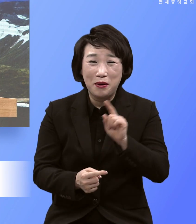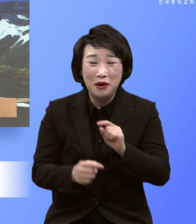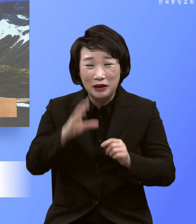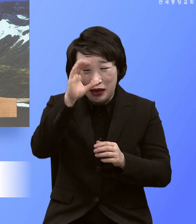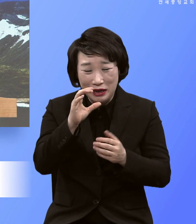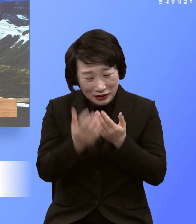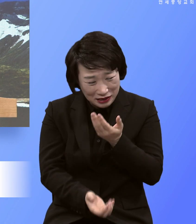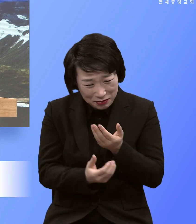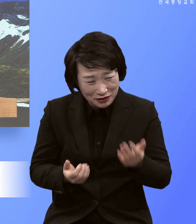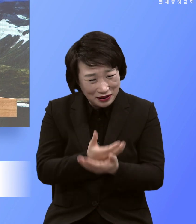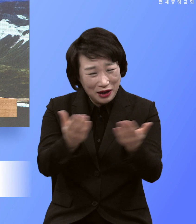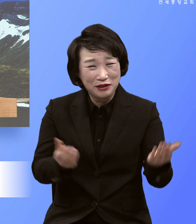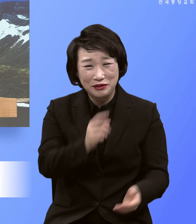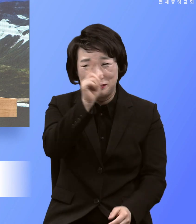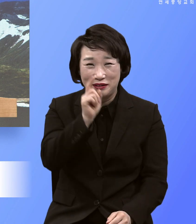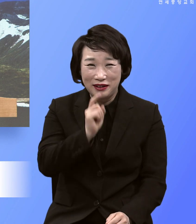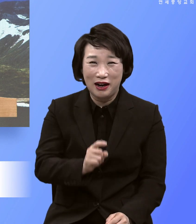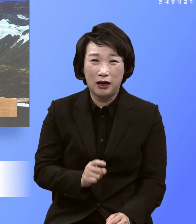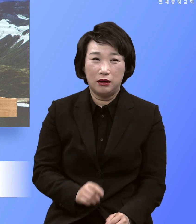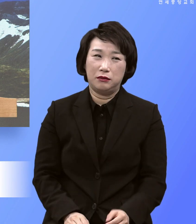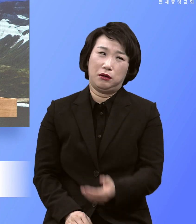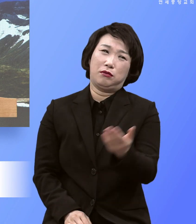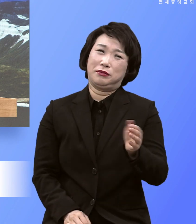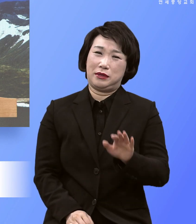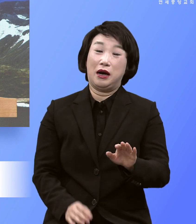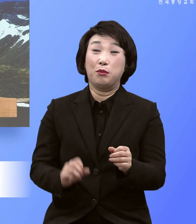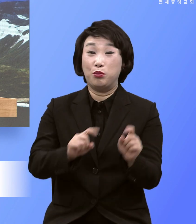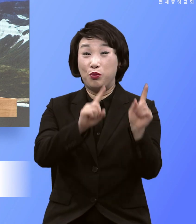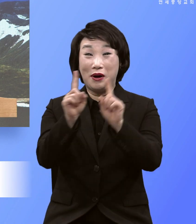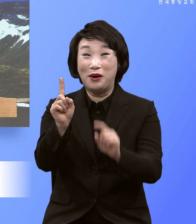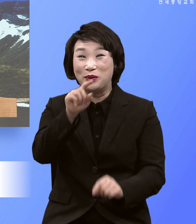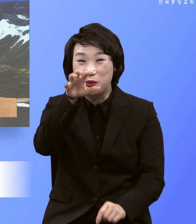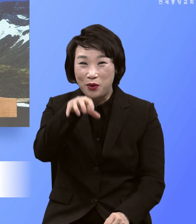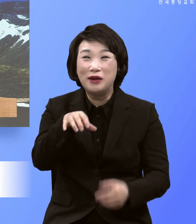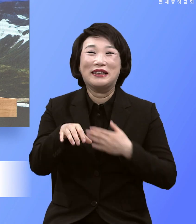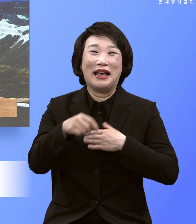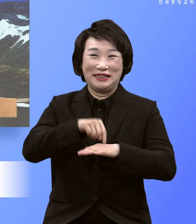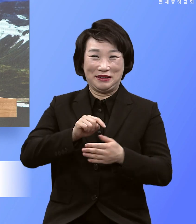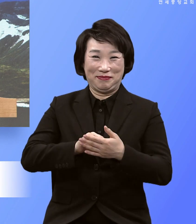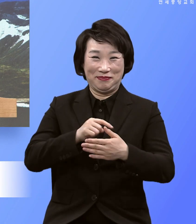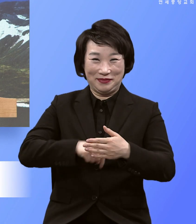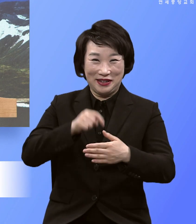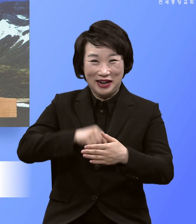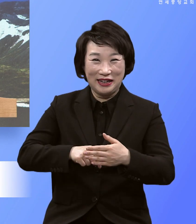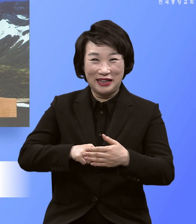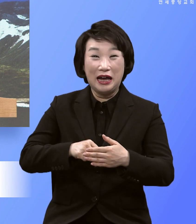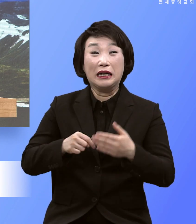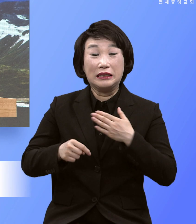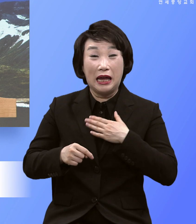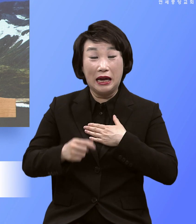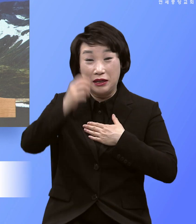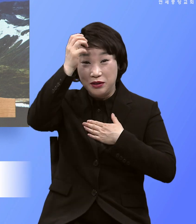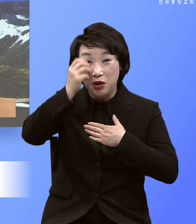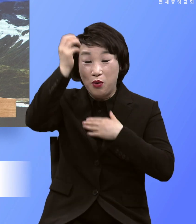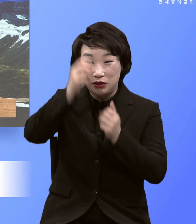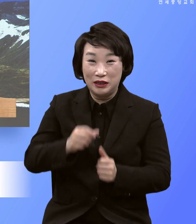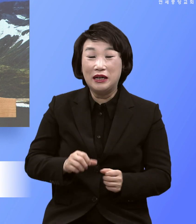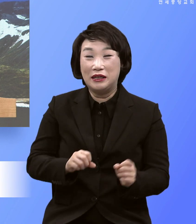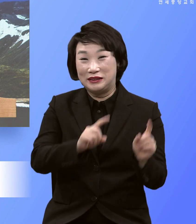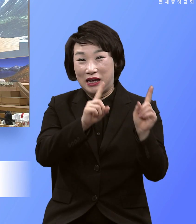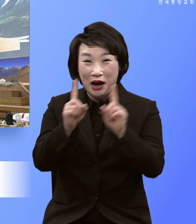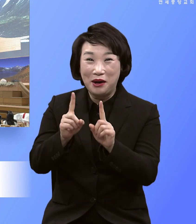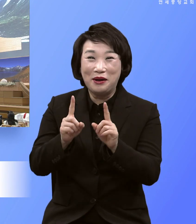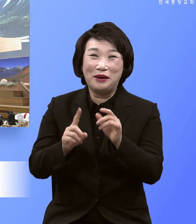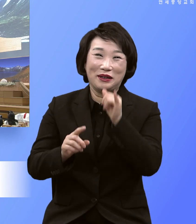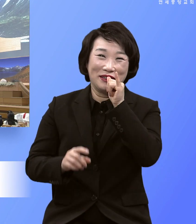삶아 죽었다. 부활은 어디서 일어나느냐? 내 심령에서 내가 내 영혼이 삶으로